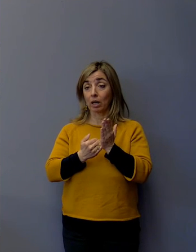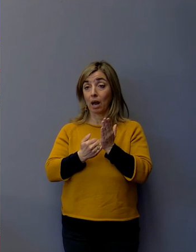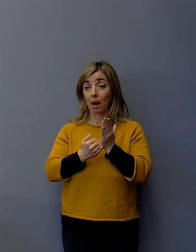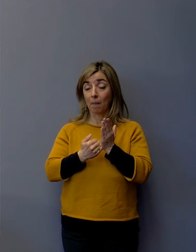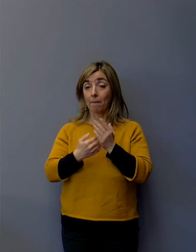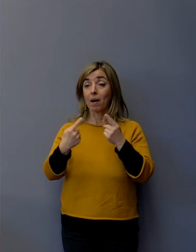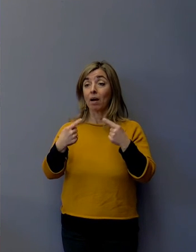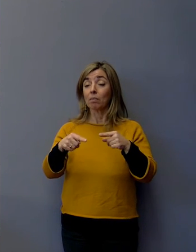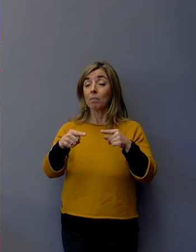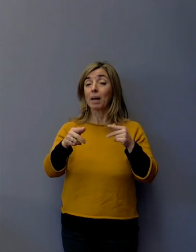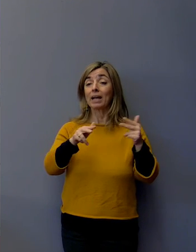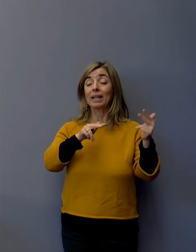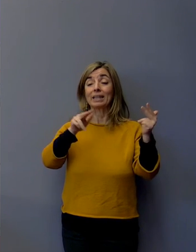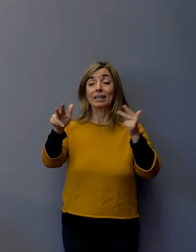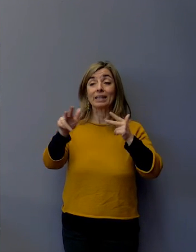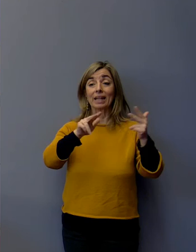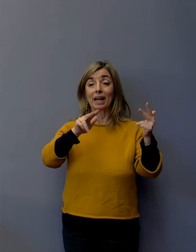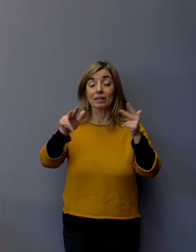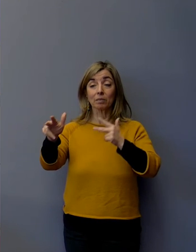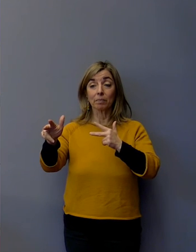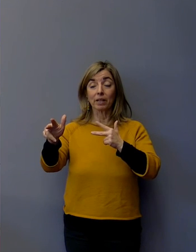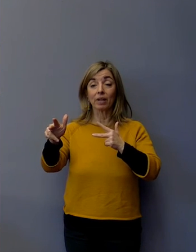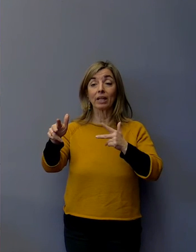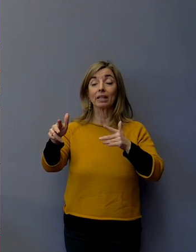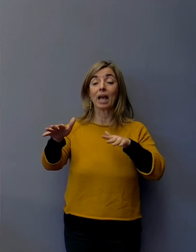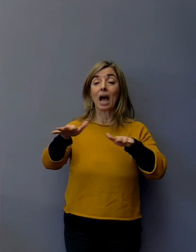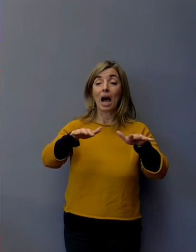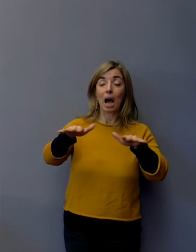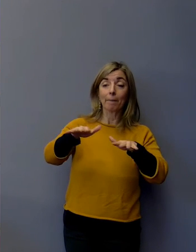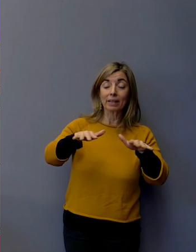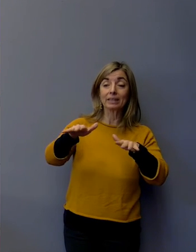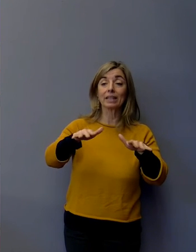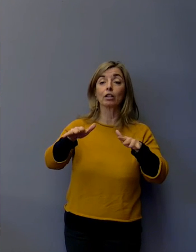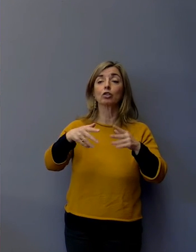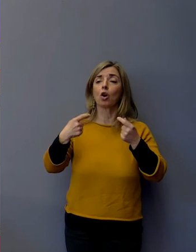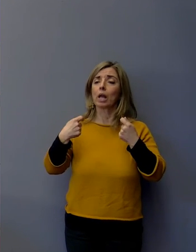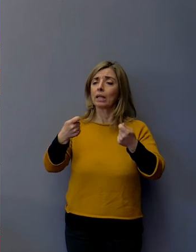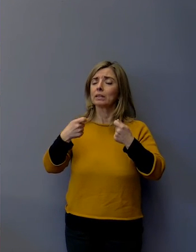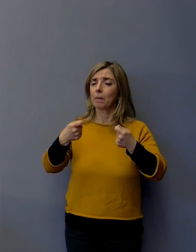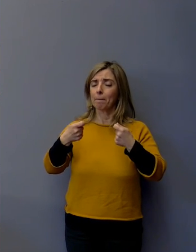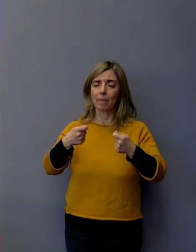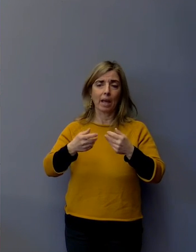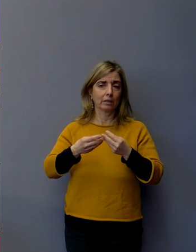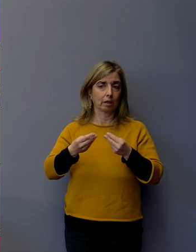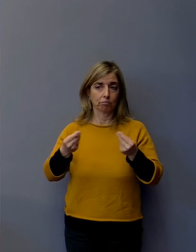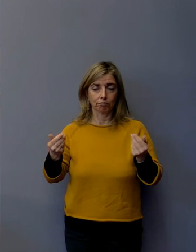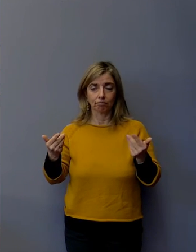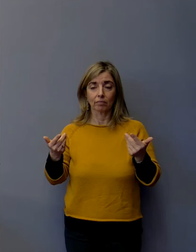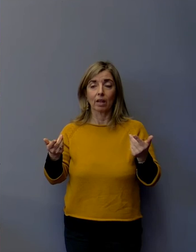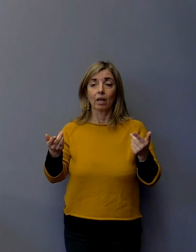trasferimenti correnti d'amministrazioni proventi e spese correnti con l'impegnativa